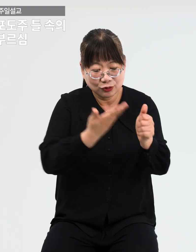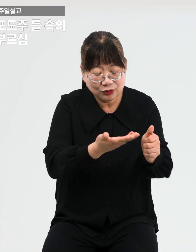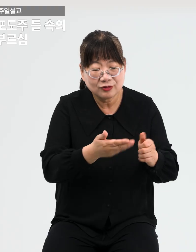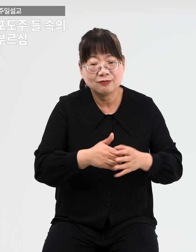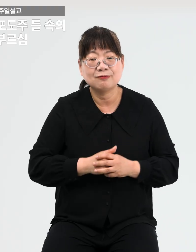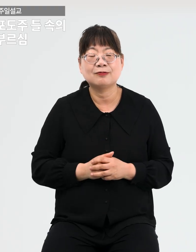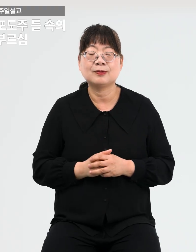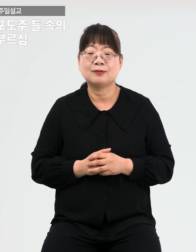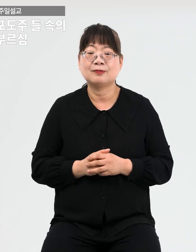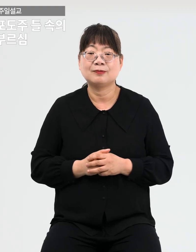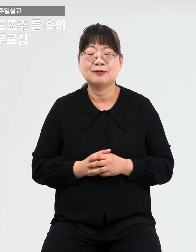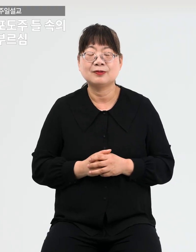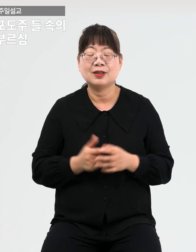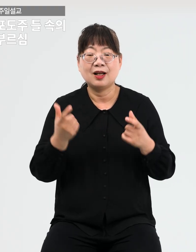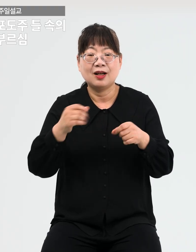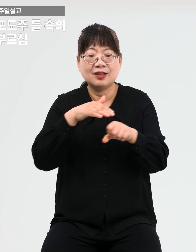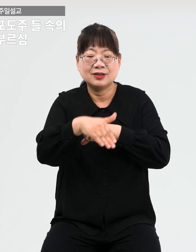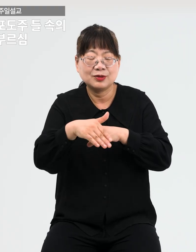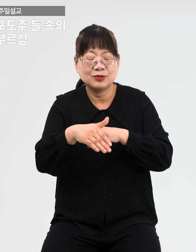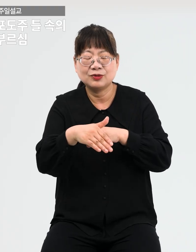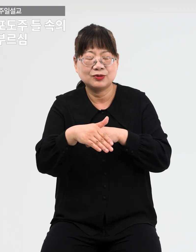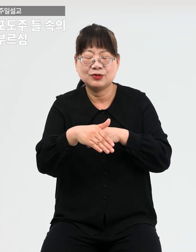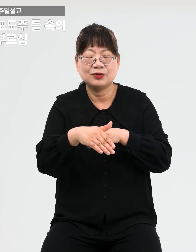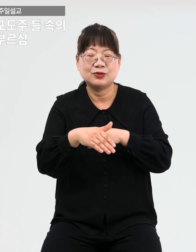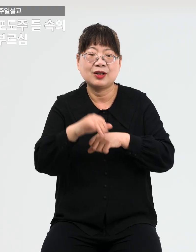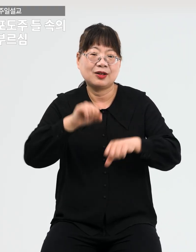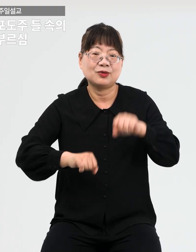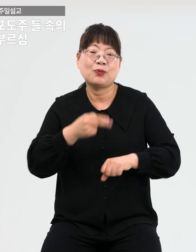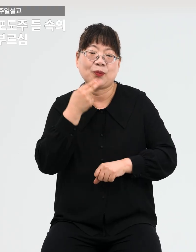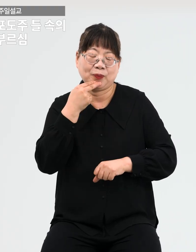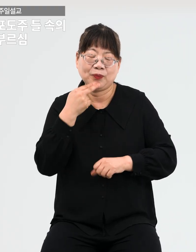줄게. 이렇게 접근하지 않으세요.